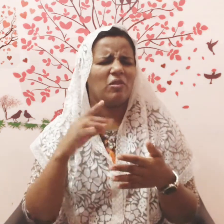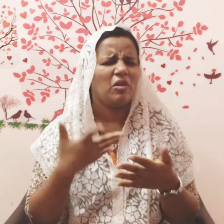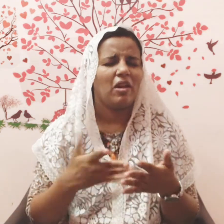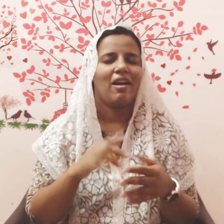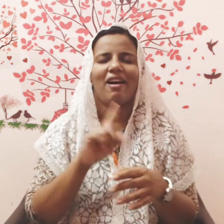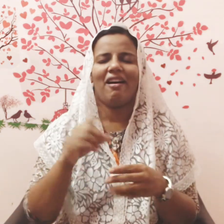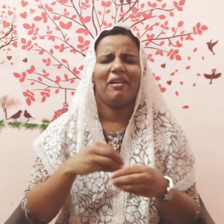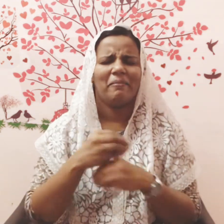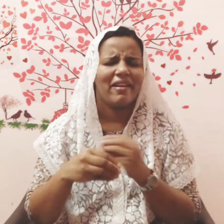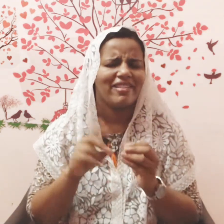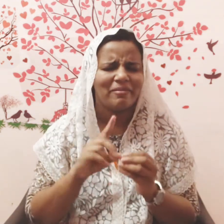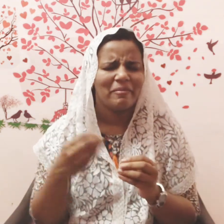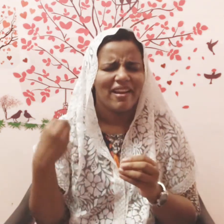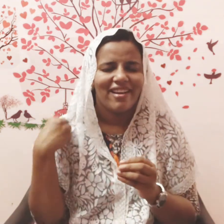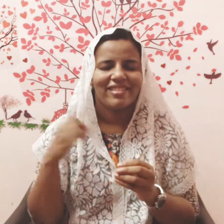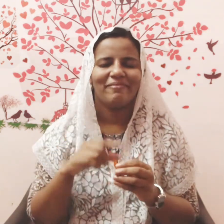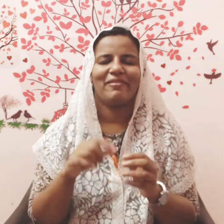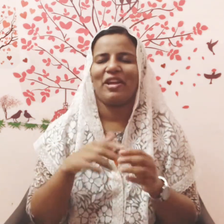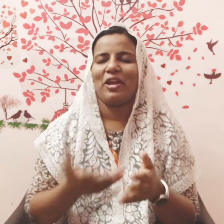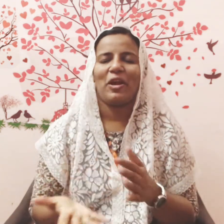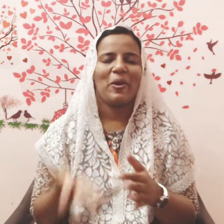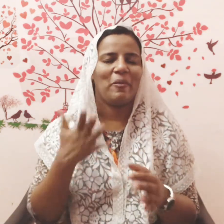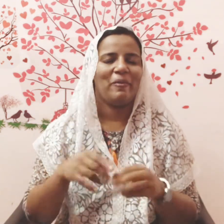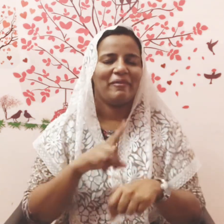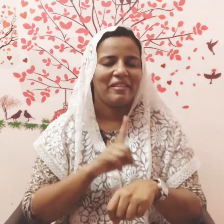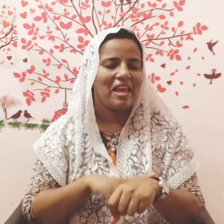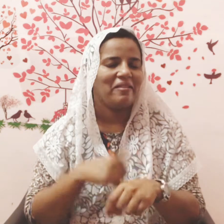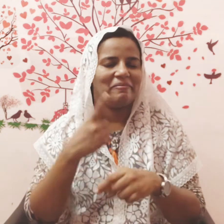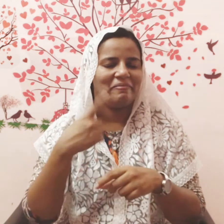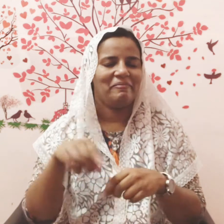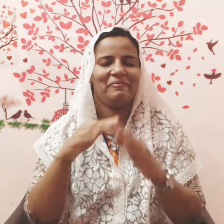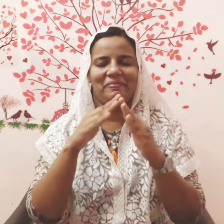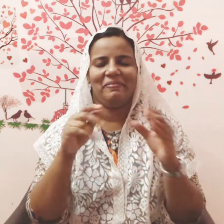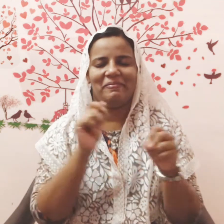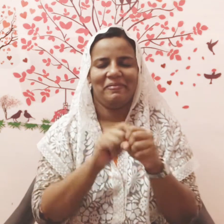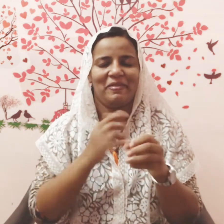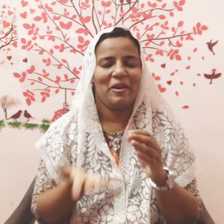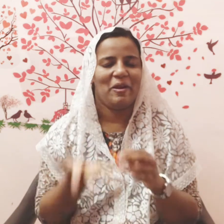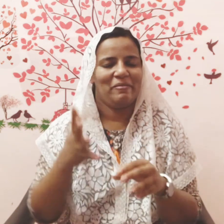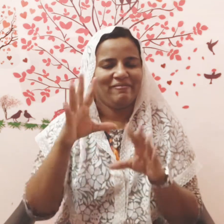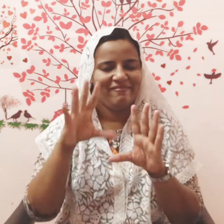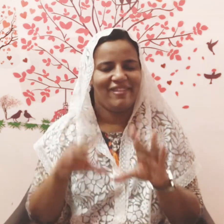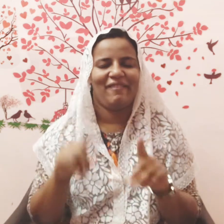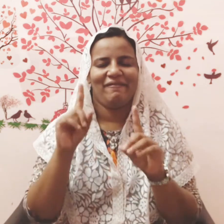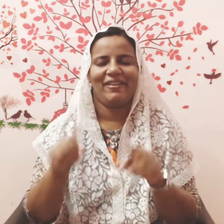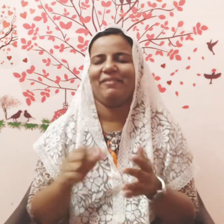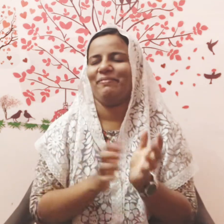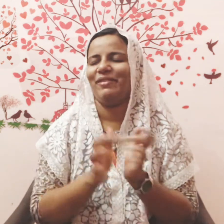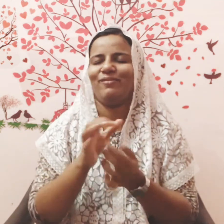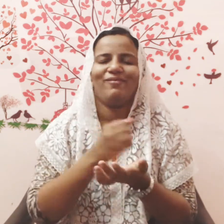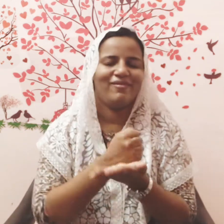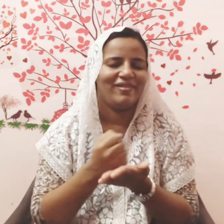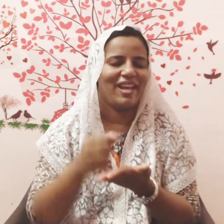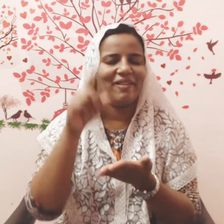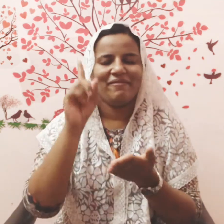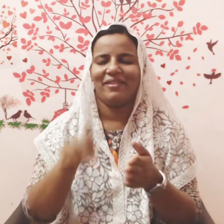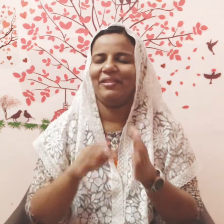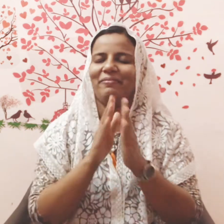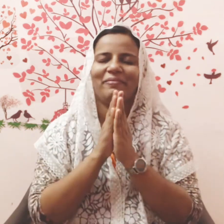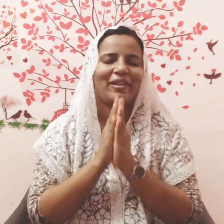പ്രാർത്ഥിക്കുന്നു. ഇന്ന് പകൽക്കാലം യേശു ക്രിസ്തുവിൻ്റെ നാമത്തിൽ അവർ വീട് പണി തക്ക സമയത്ത് പൂർത്തീകരിപ്പാൻ ആങ്മേൻ അങ്ങ് സഹായിക്കുന്നതിനായിട്ട് സ്തോത്രം ചെയ്യുന്നു.